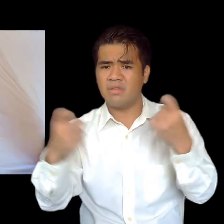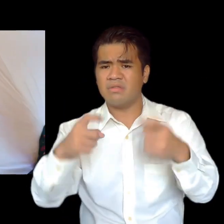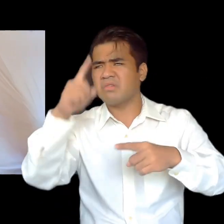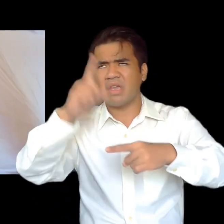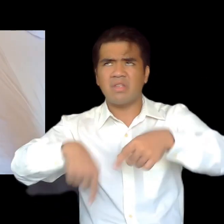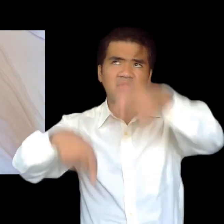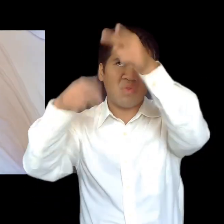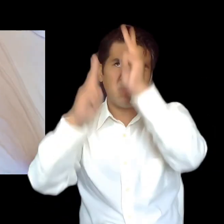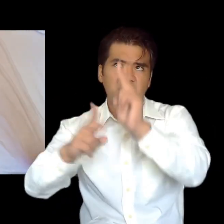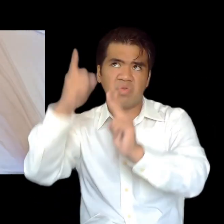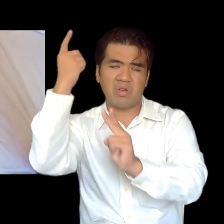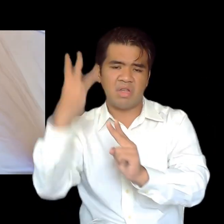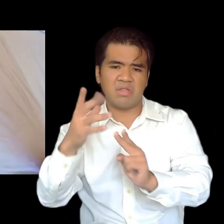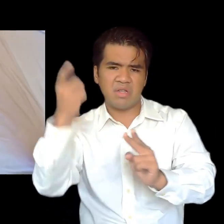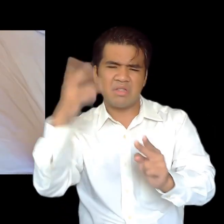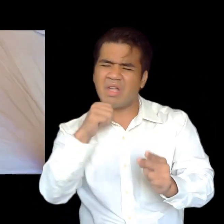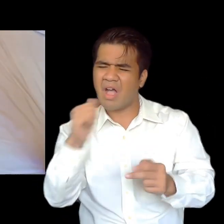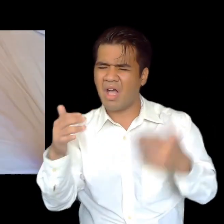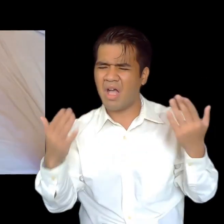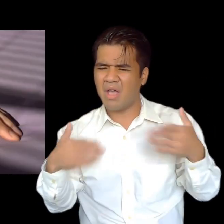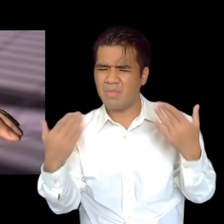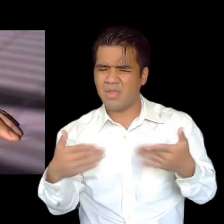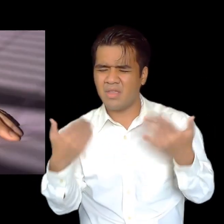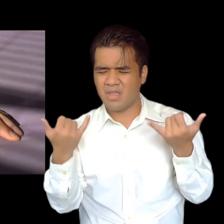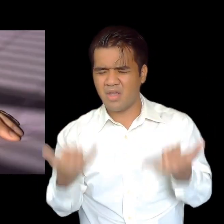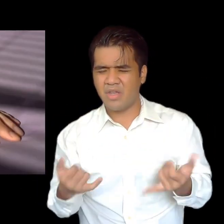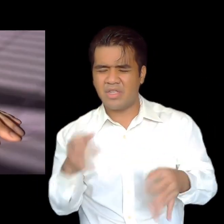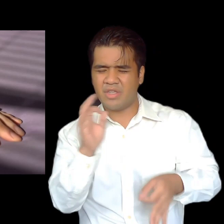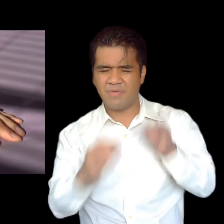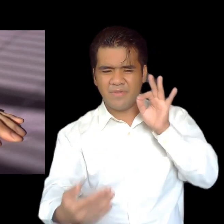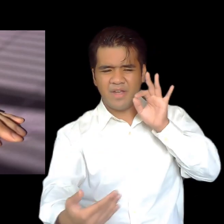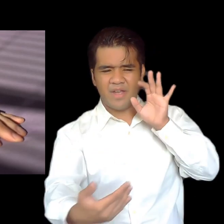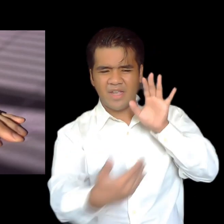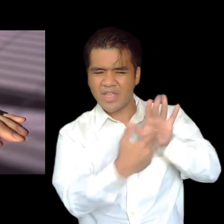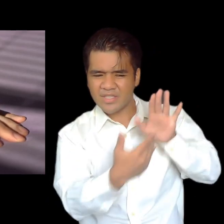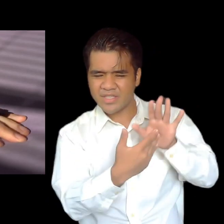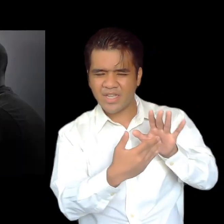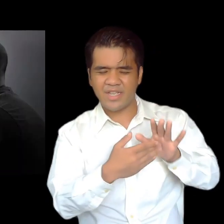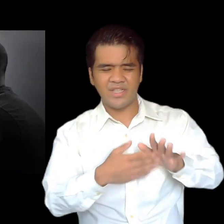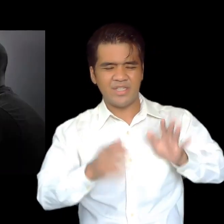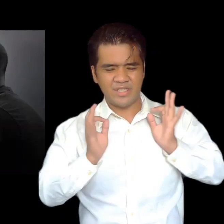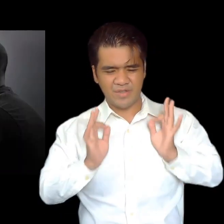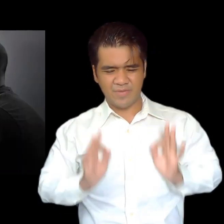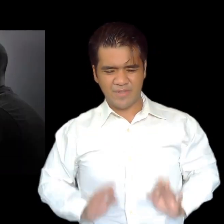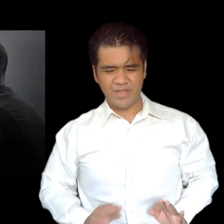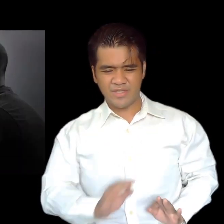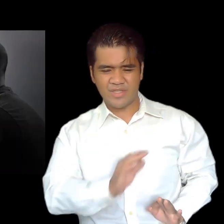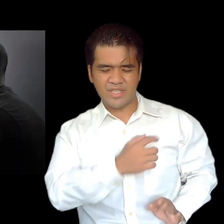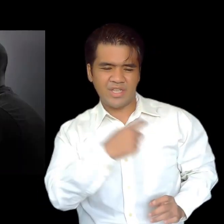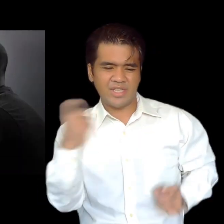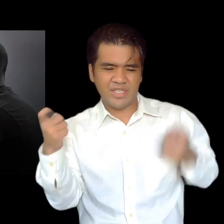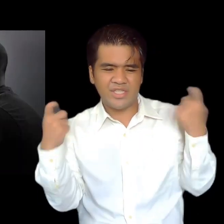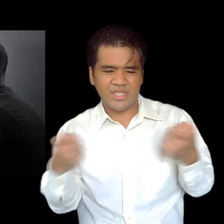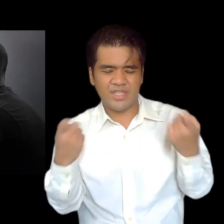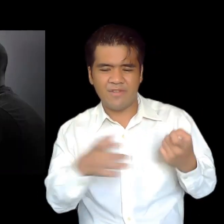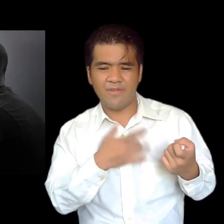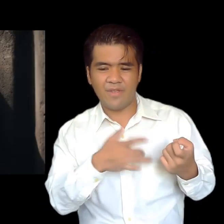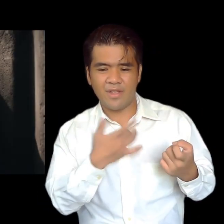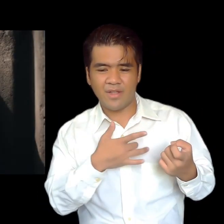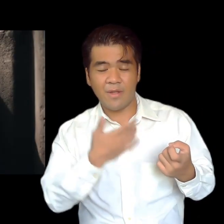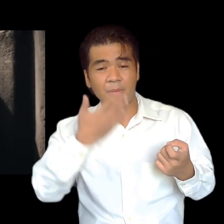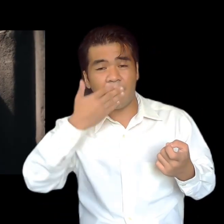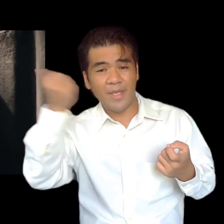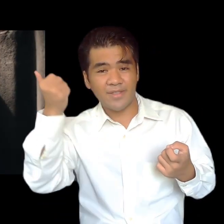laman ay hindi maaaring kalugdan ng Diyos. Upang malabanan ang hilig ng laman at makawala sa bondage of sexual